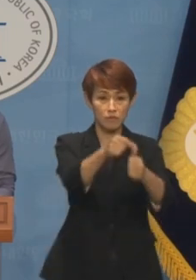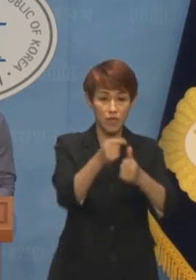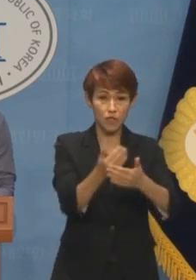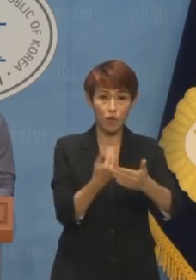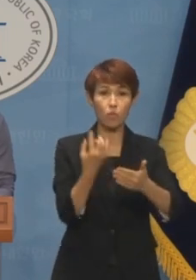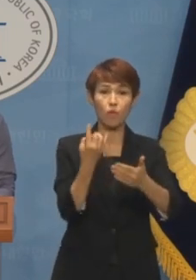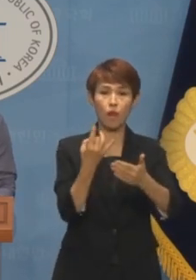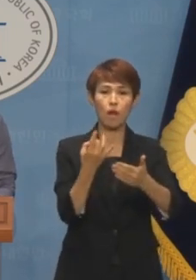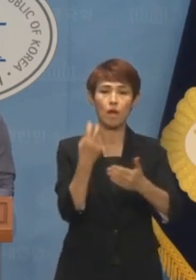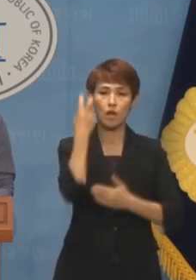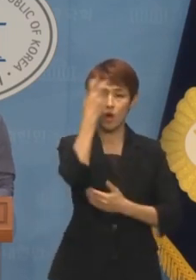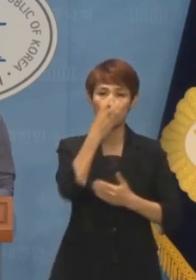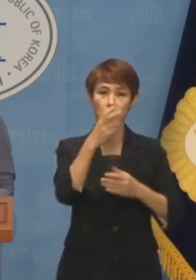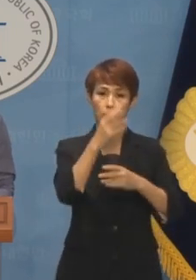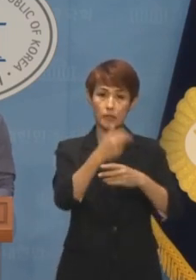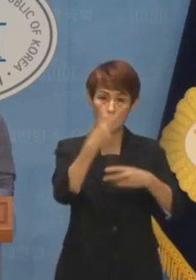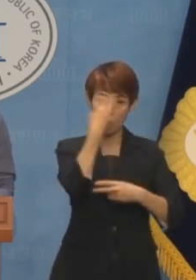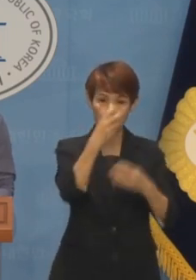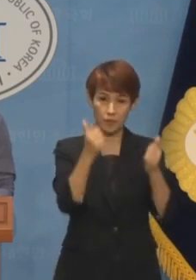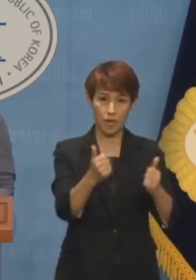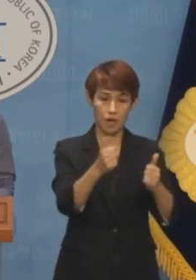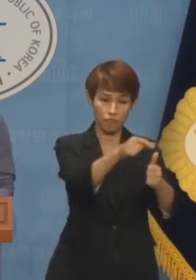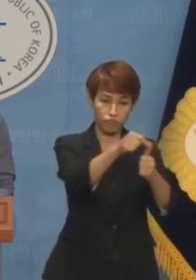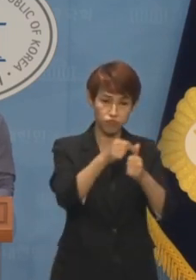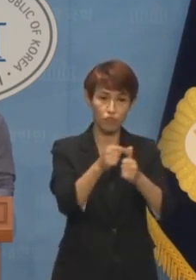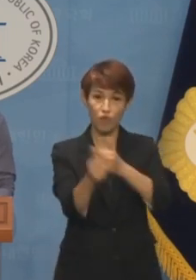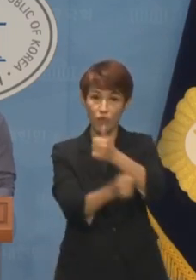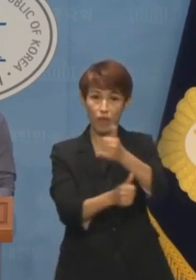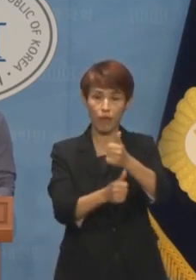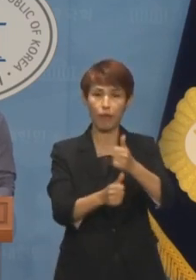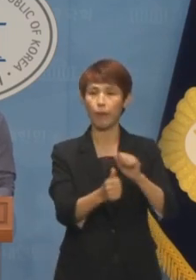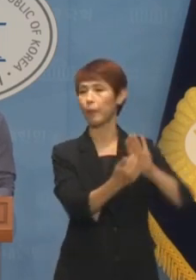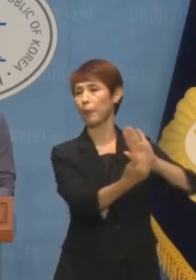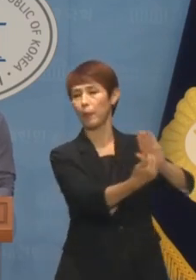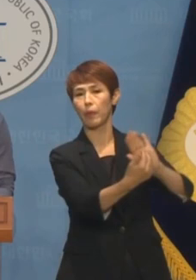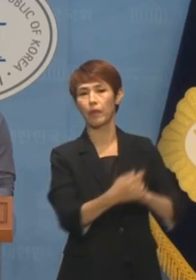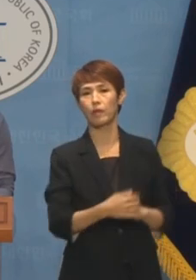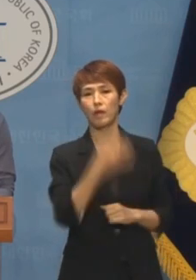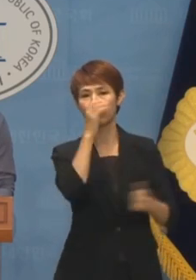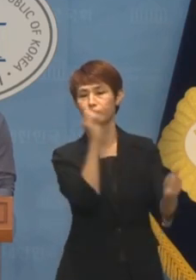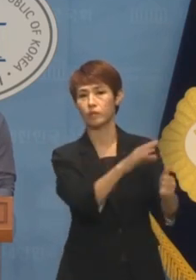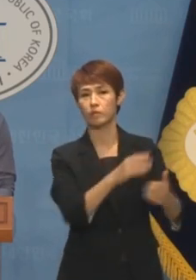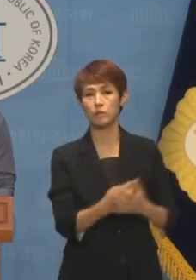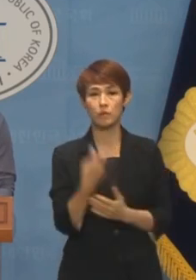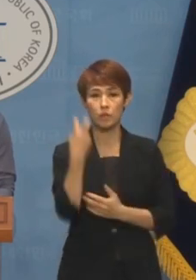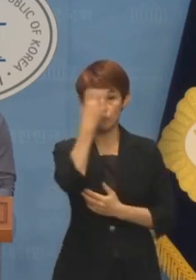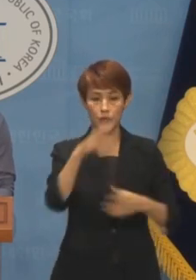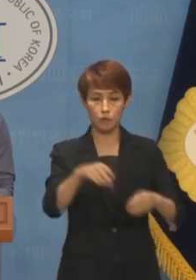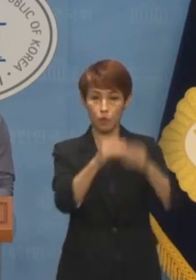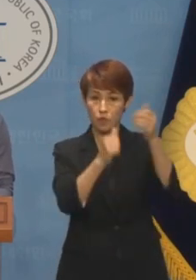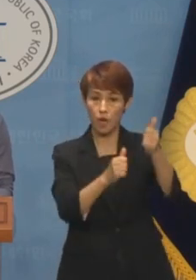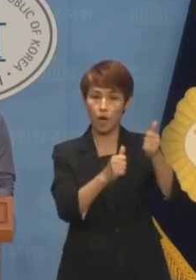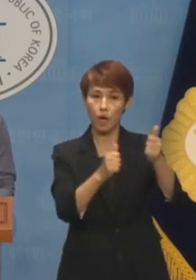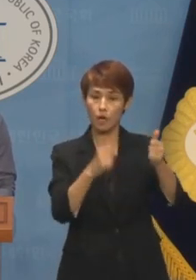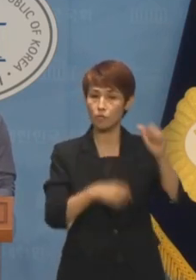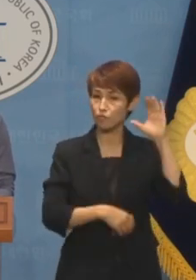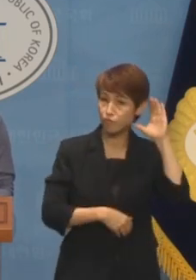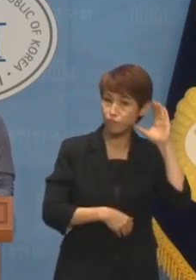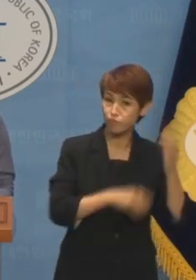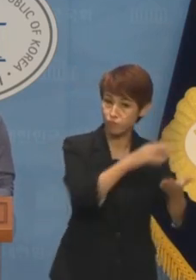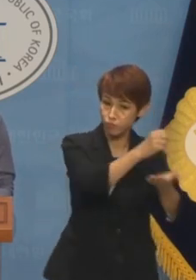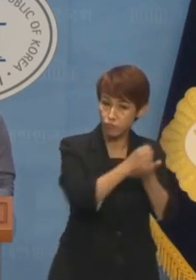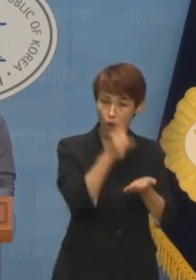전에 열게되어 있는 검찰 인사위원회도 대충 뛰어넘었고 검찰총장의 의견을 들으라는 검찰청